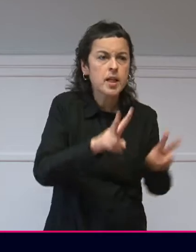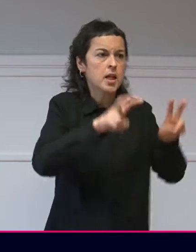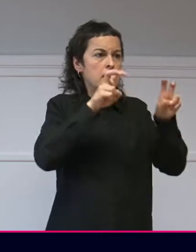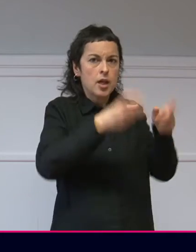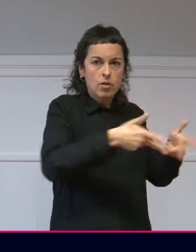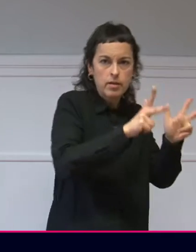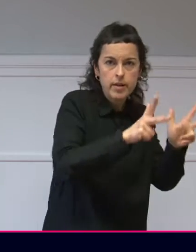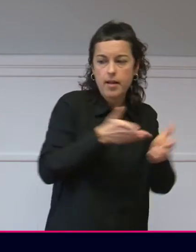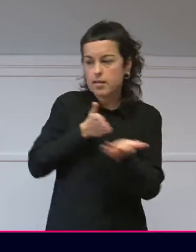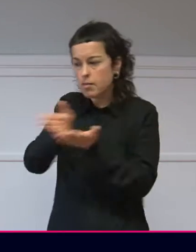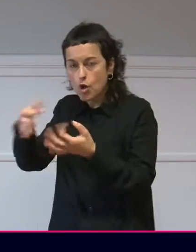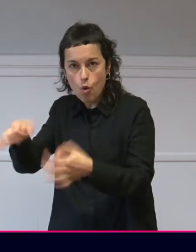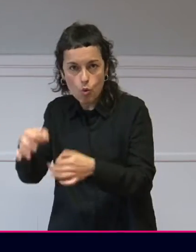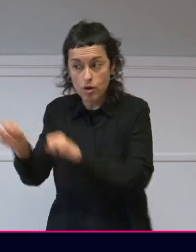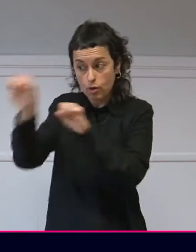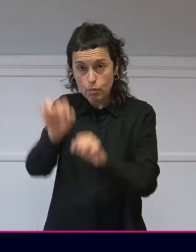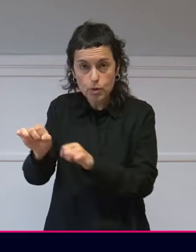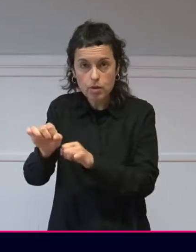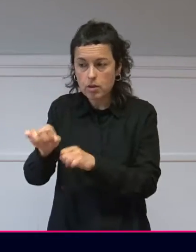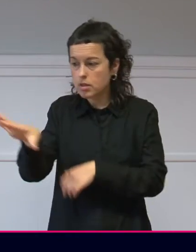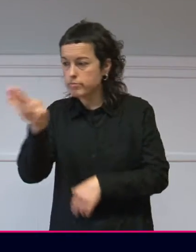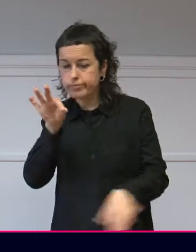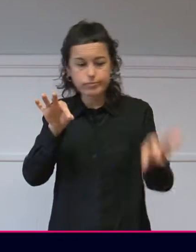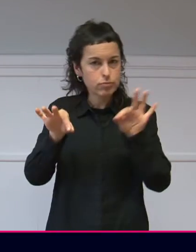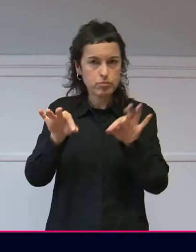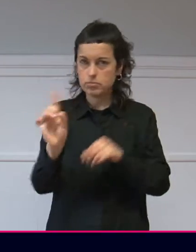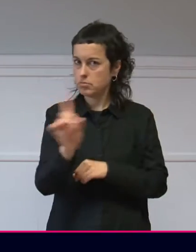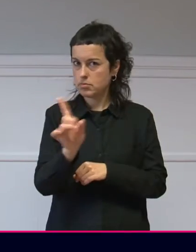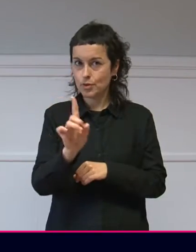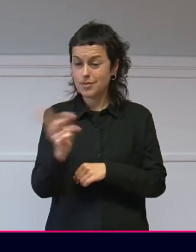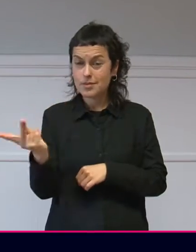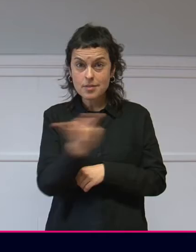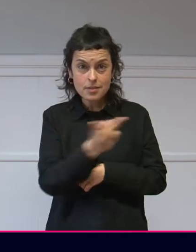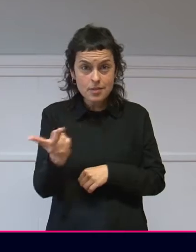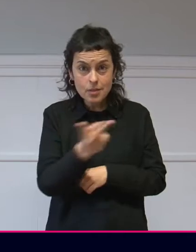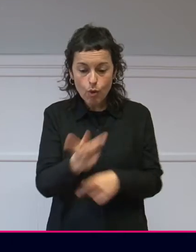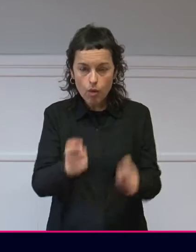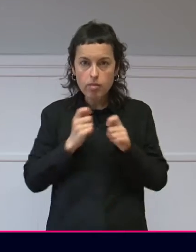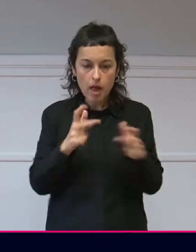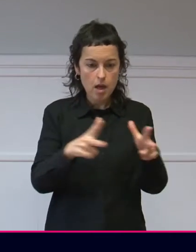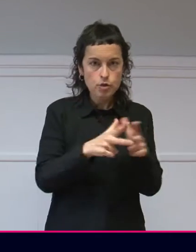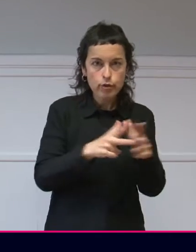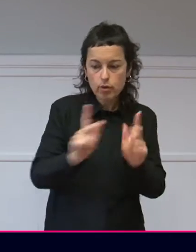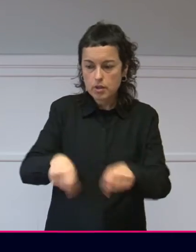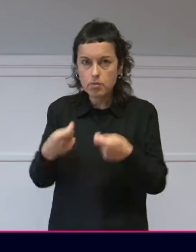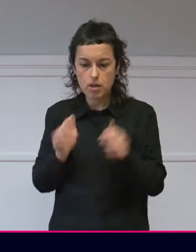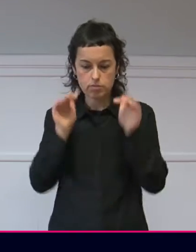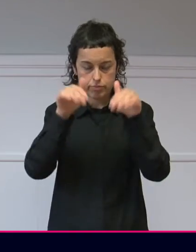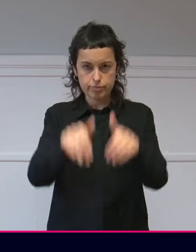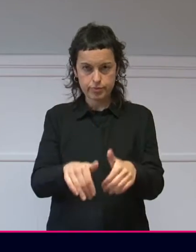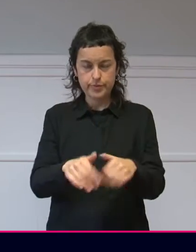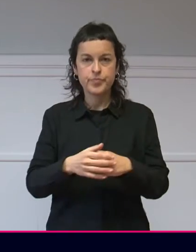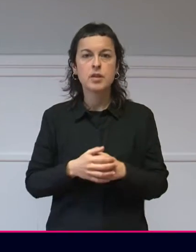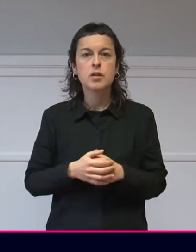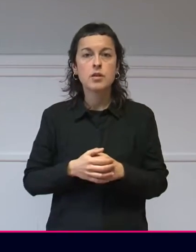aldean hitzeko kapitalismo neoliberal baten eta alde bakarrekoagoa eta protekzionistagoa den beste baten artean nahita ez bat aukeratu